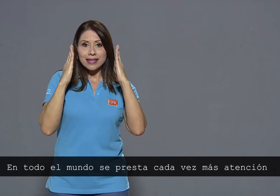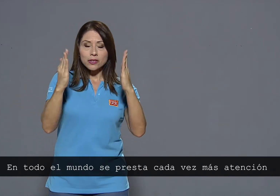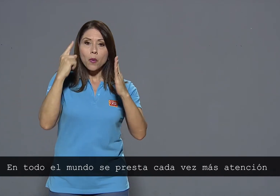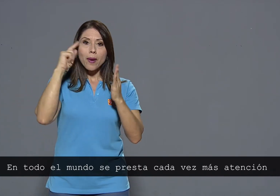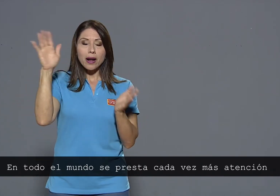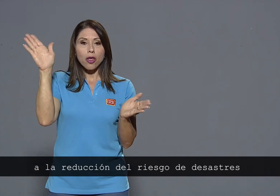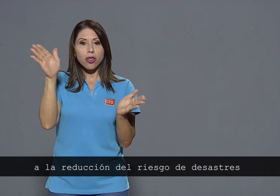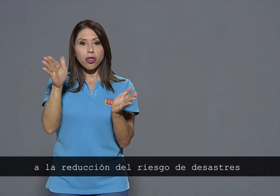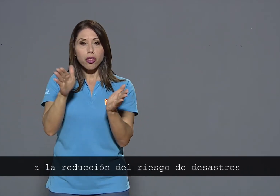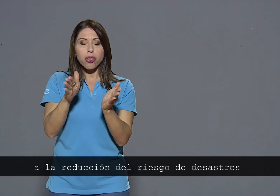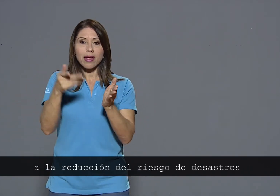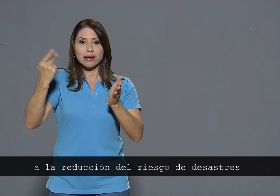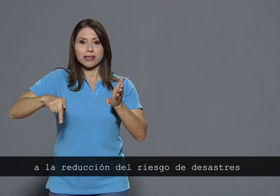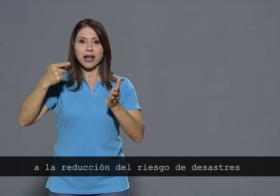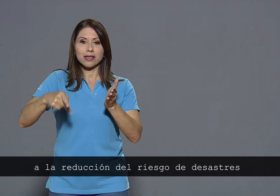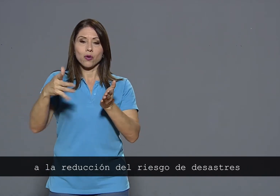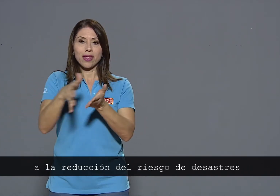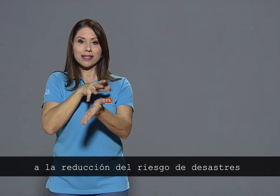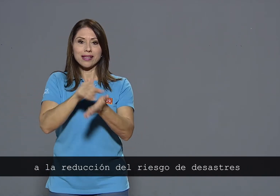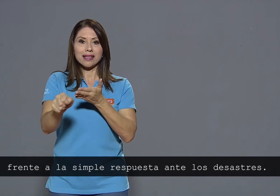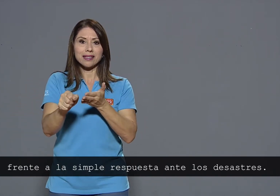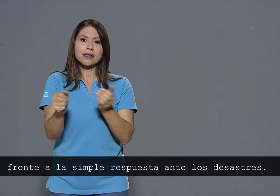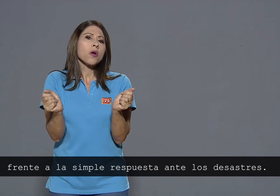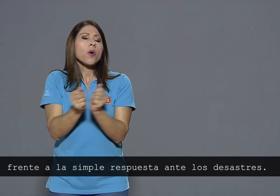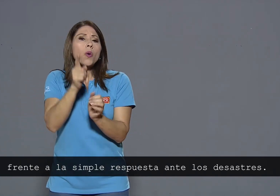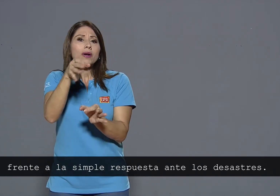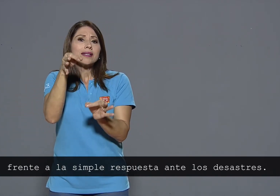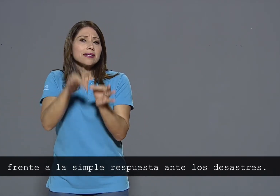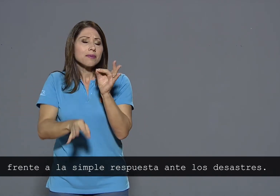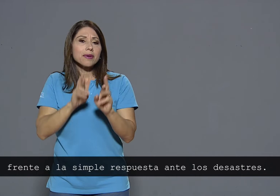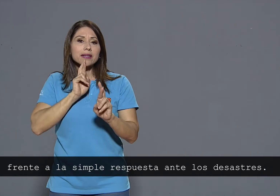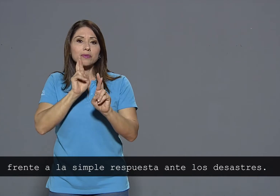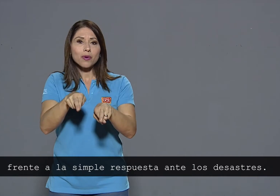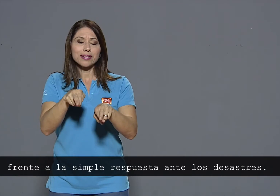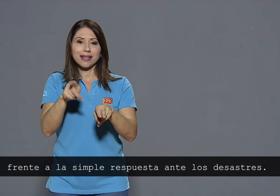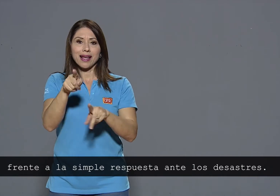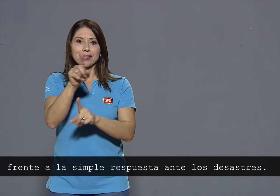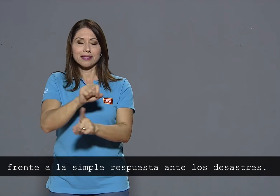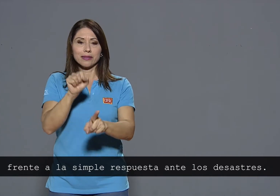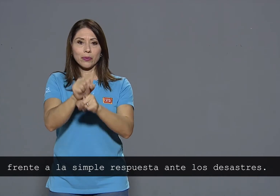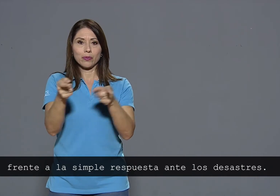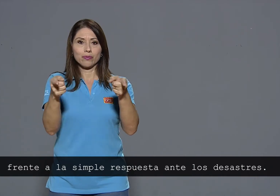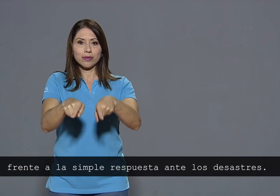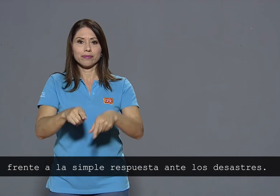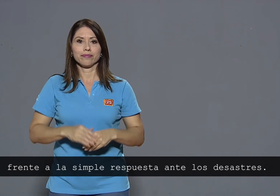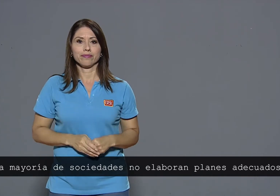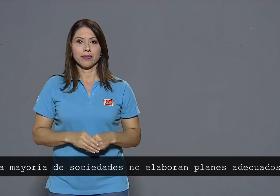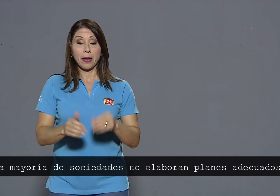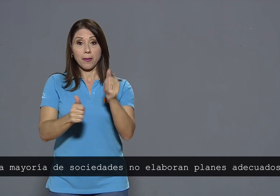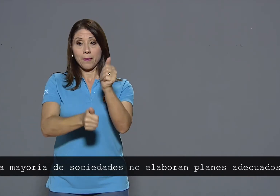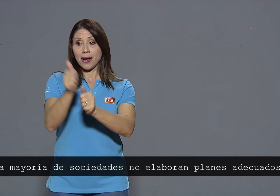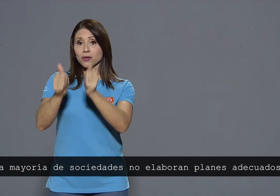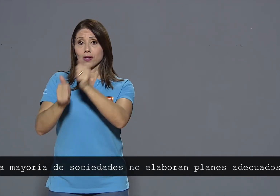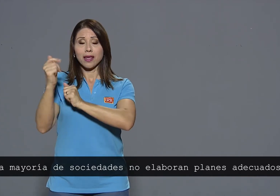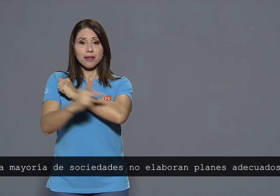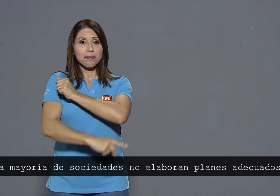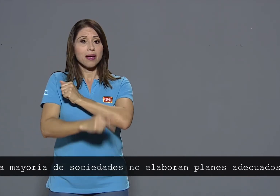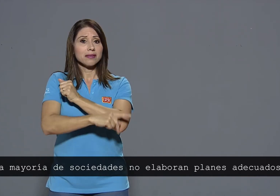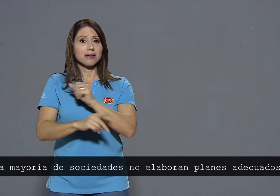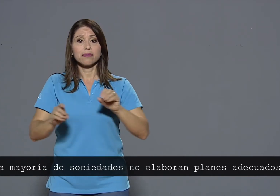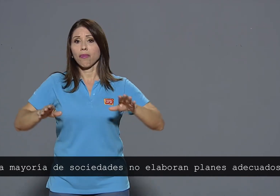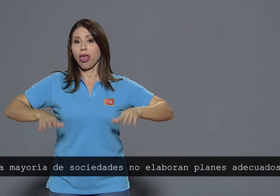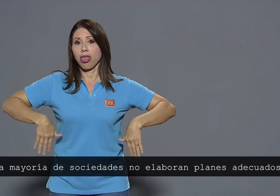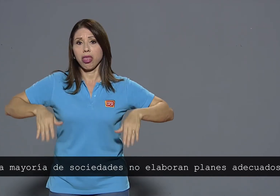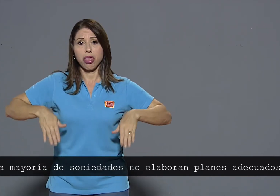más atención a la reducción del riesgo de desastres frente a la simple respuesta ante los desastres. La mayoría de sociedades